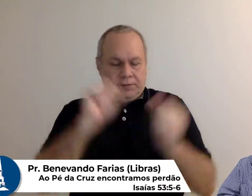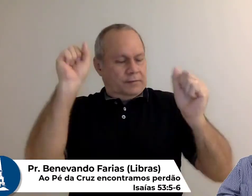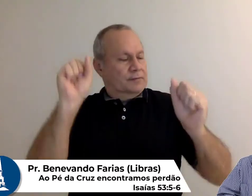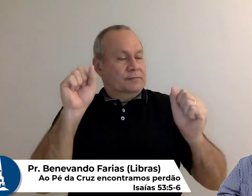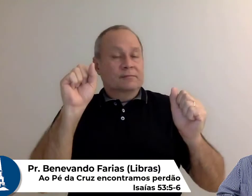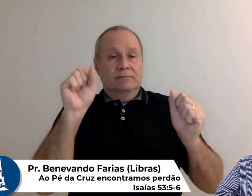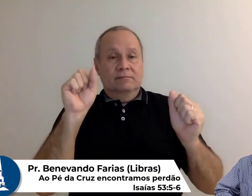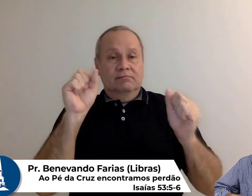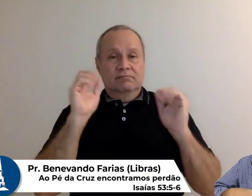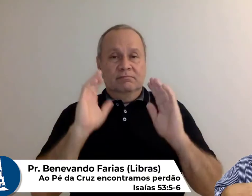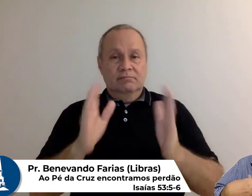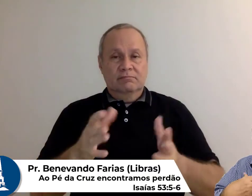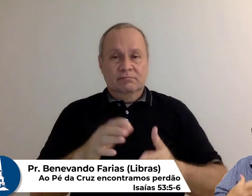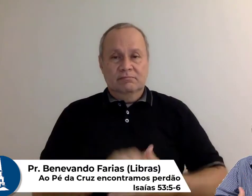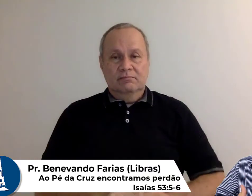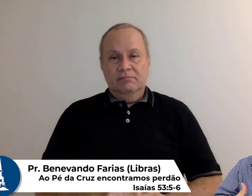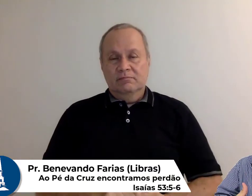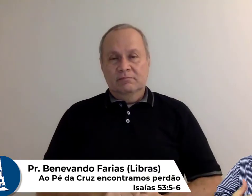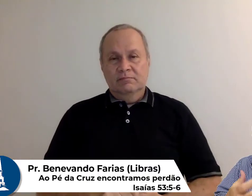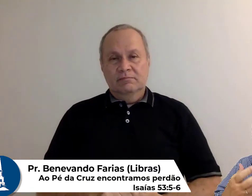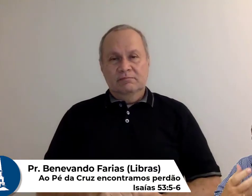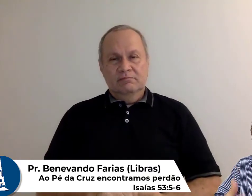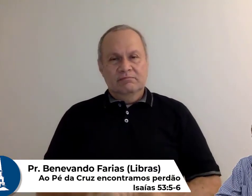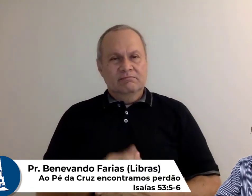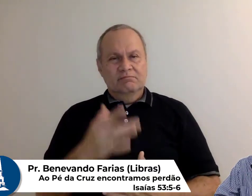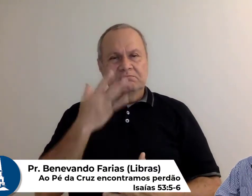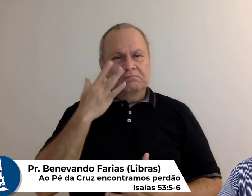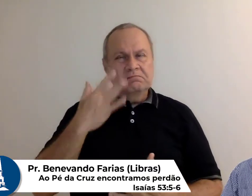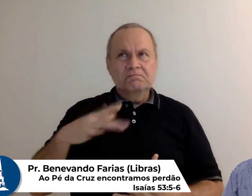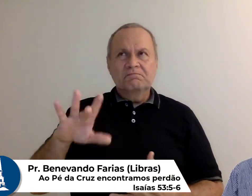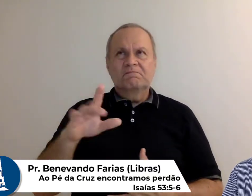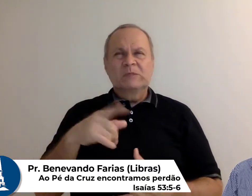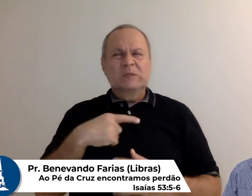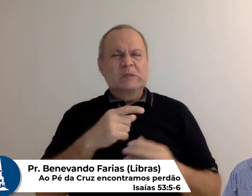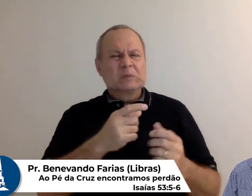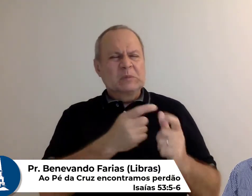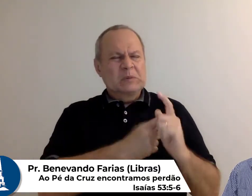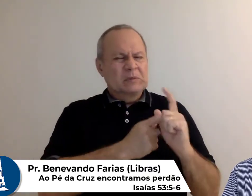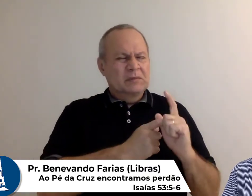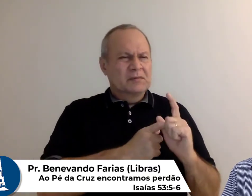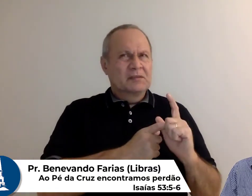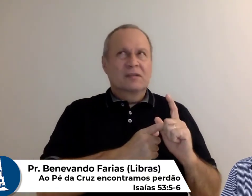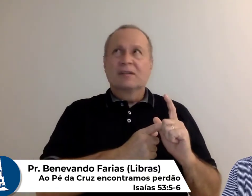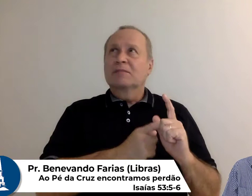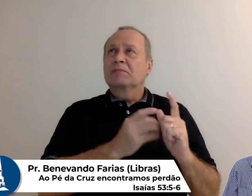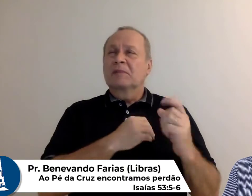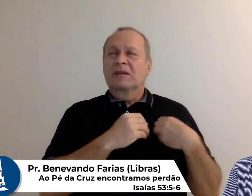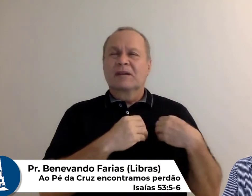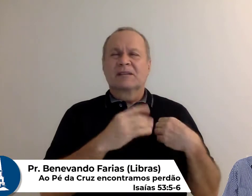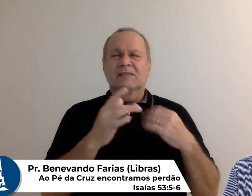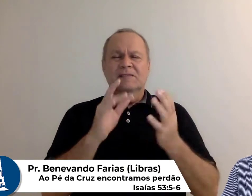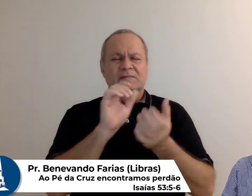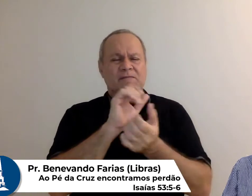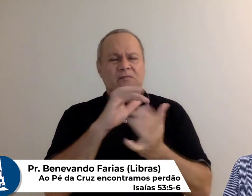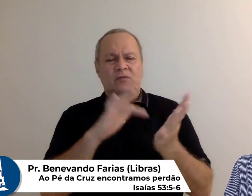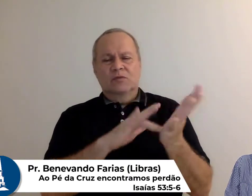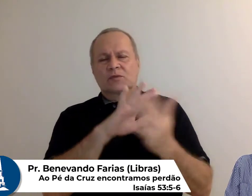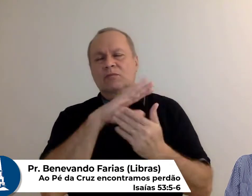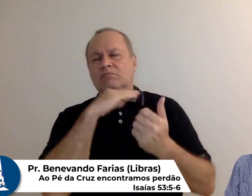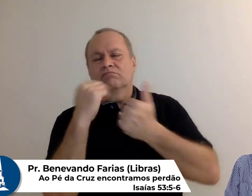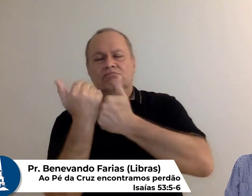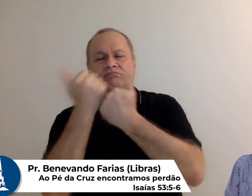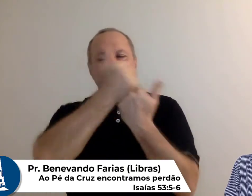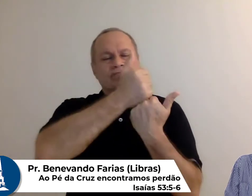havia para conosco na justiça de Deus. Esse sacrifício de